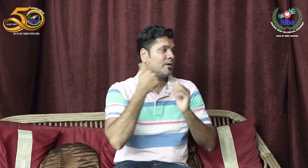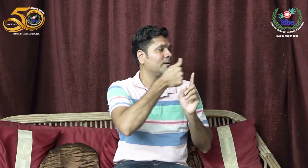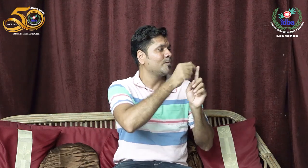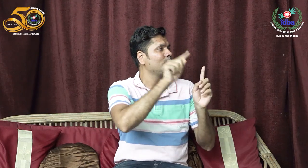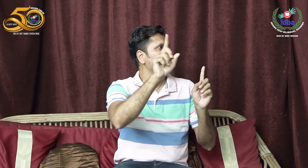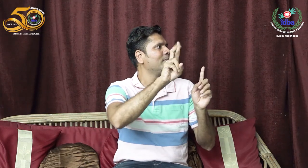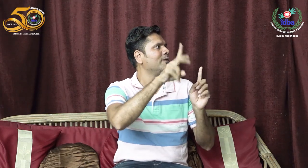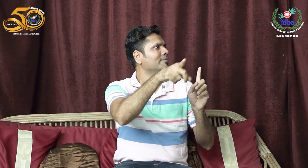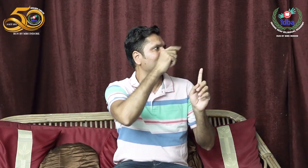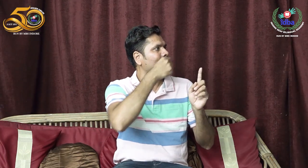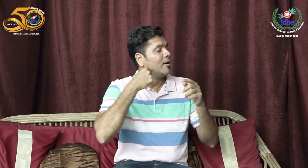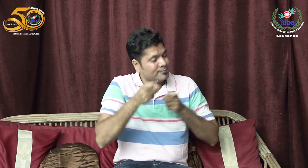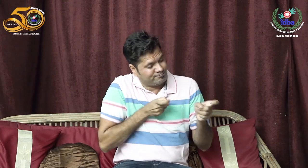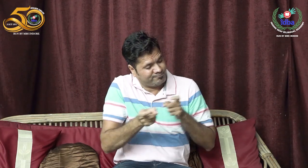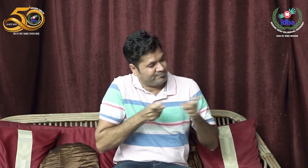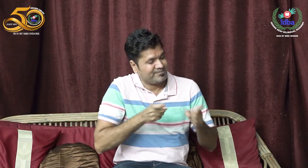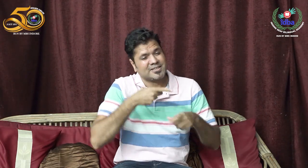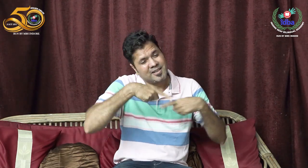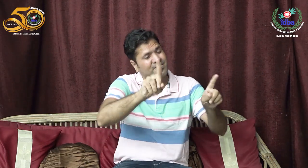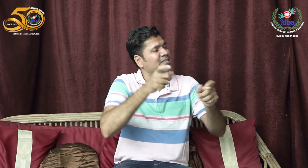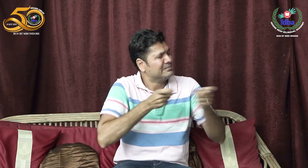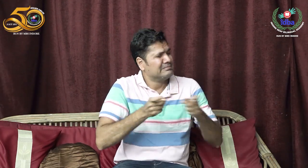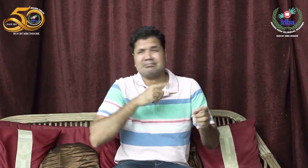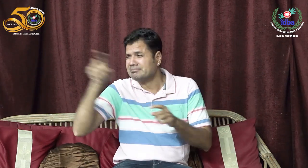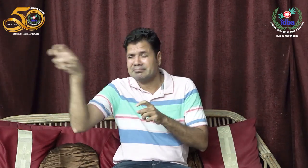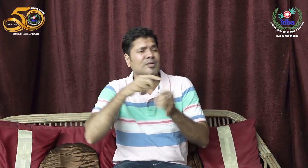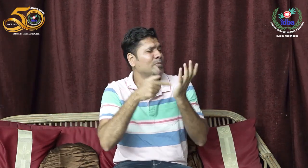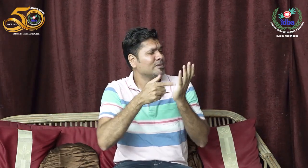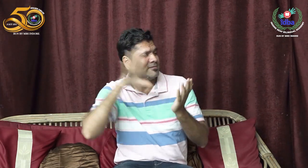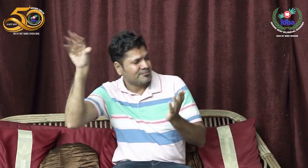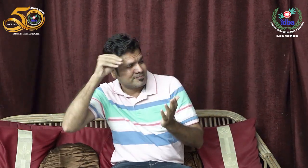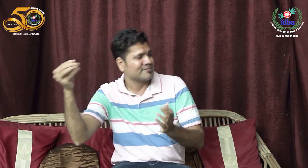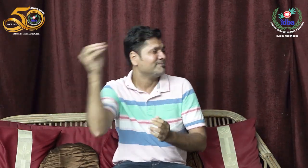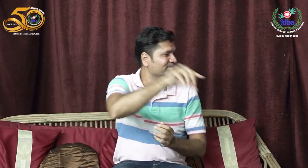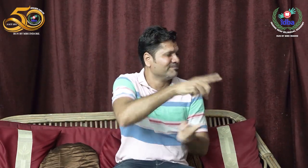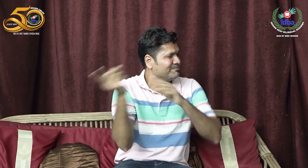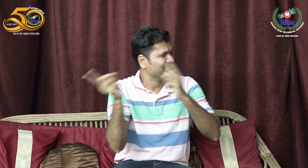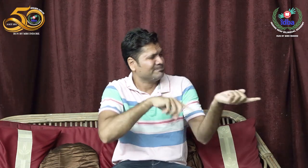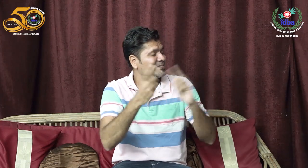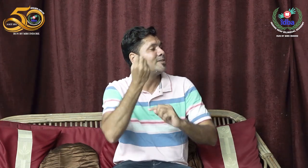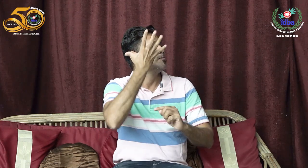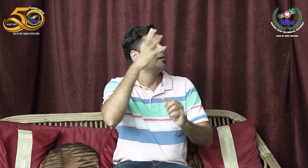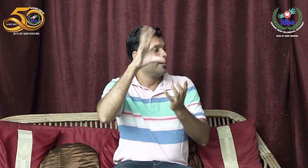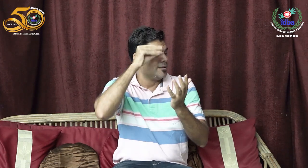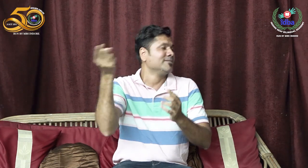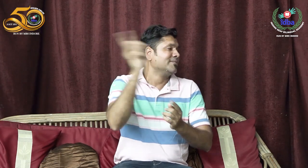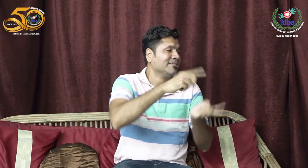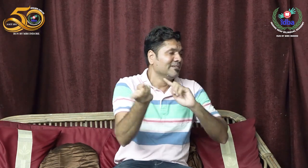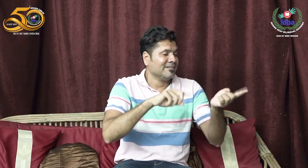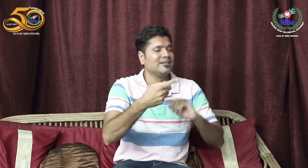कि 9 to 12 उनने मुझे पढ़ाया, बिल्कुल समझाया, कोचिंग करवाई, सब पूरी मेहनत करी। जैसे मैं सुबह